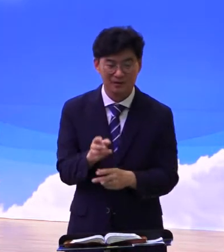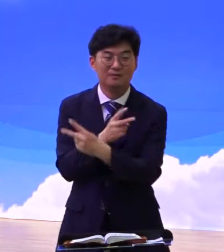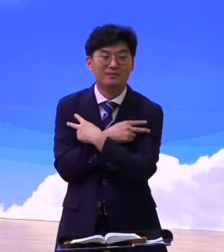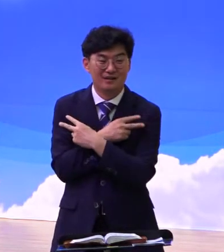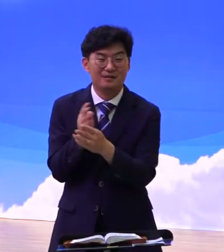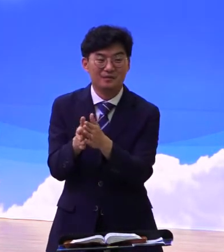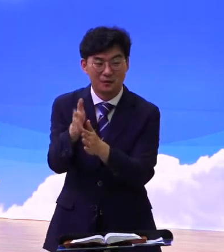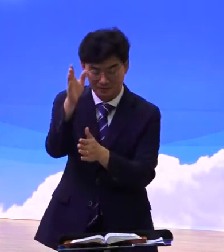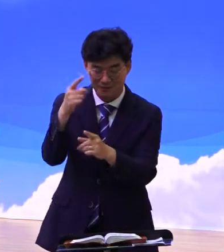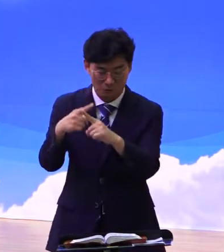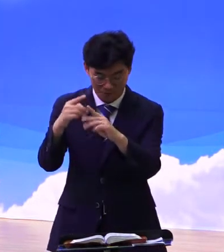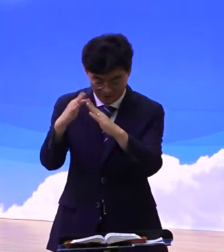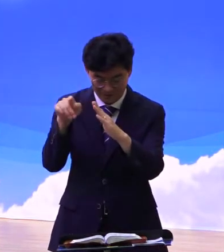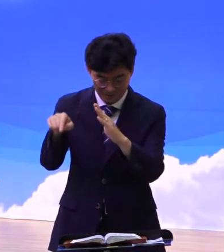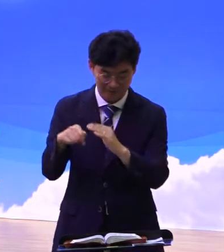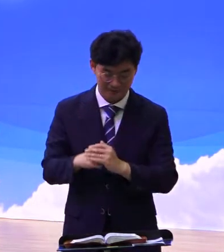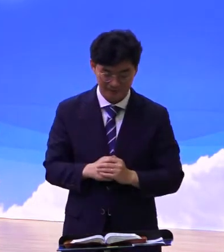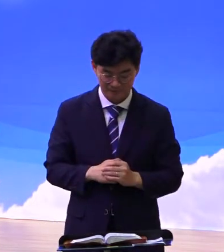기록되어 있습니다.